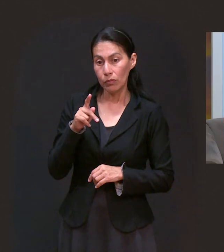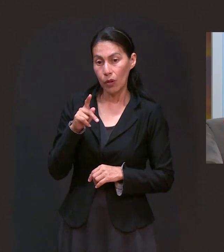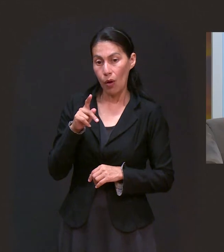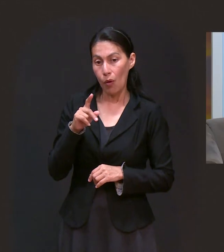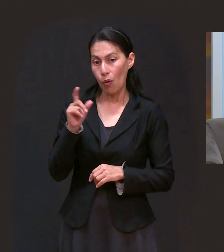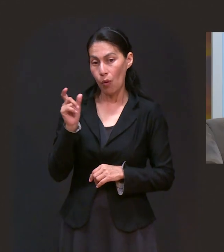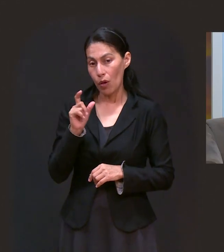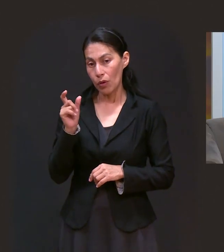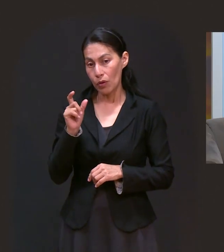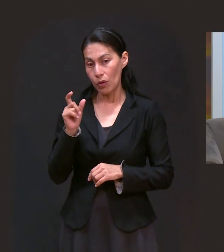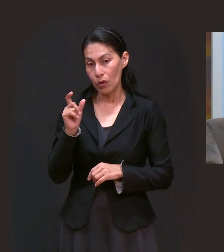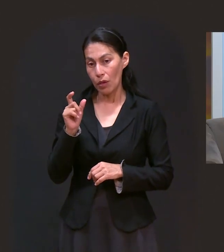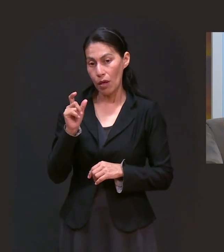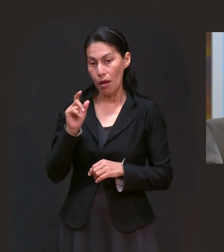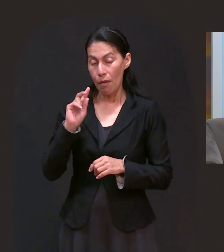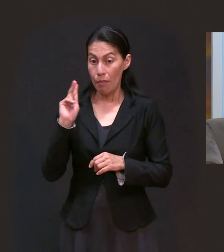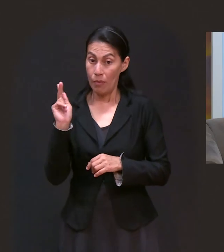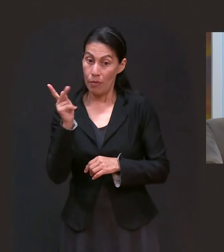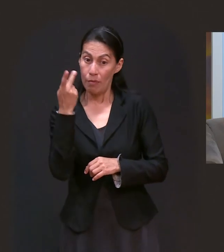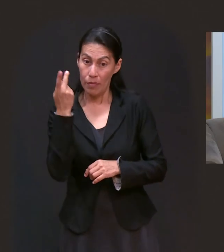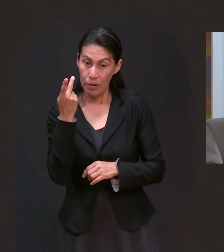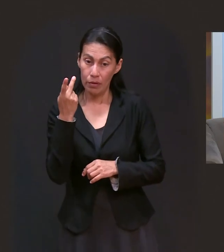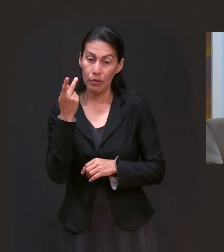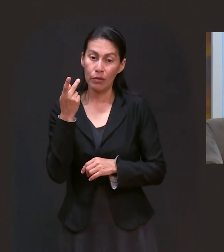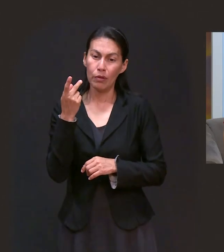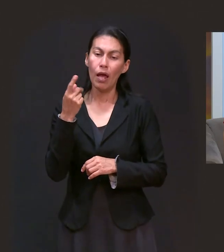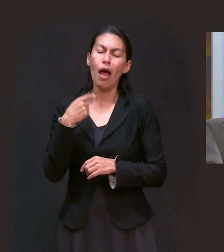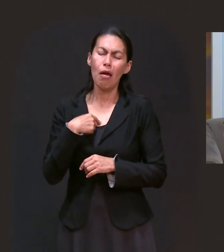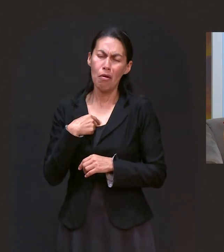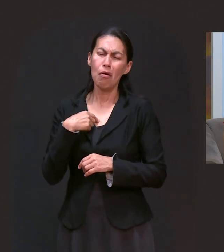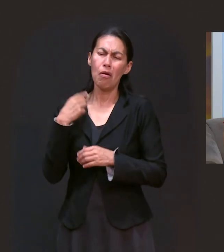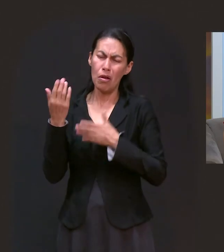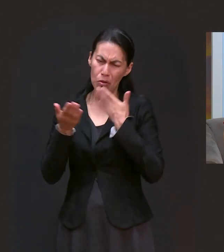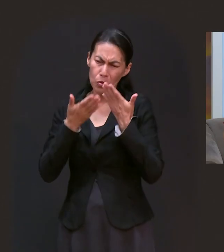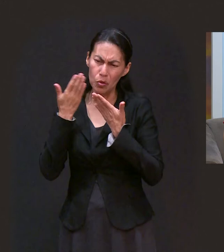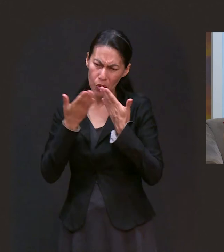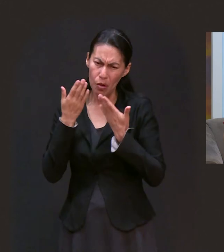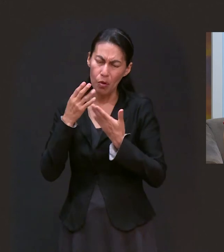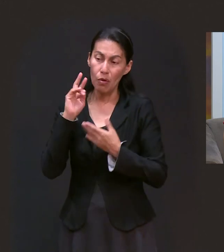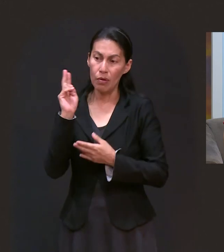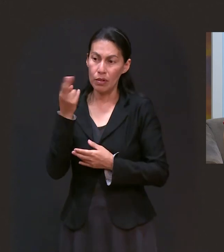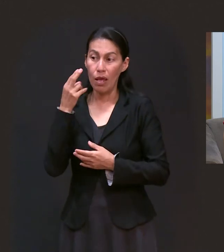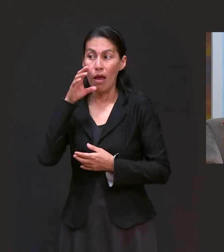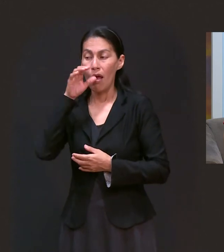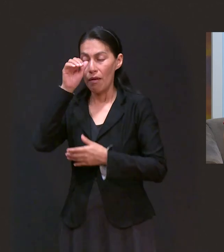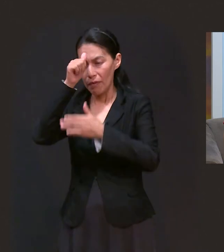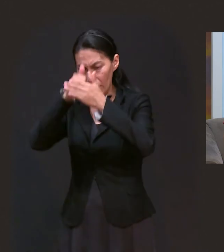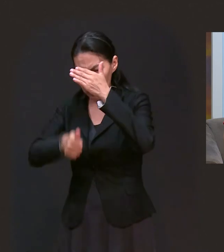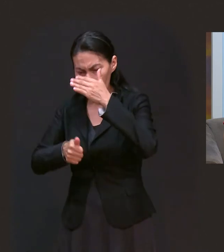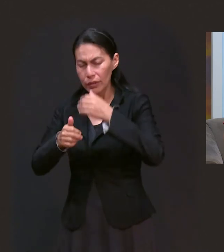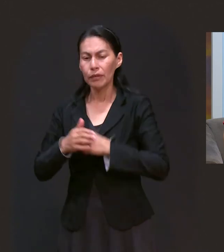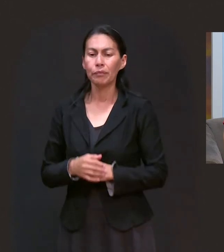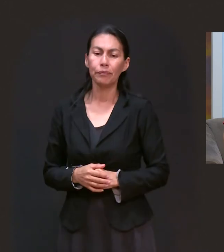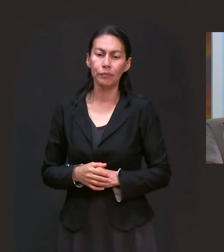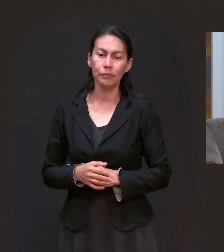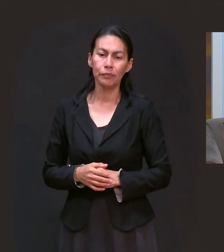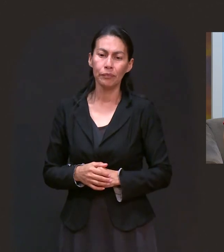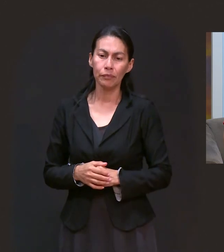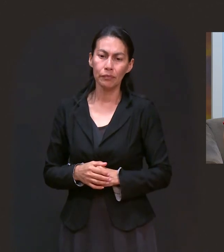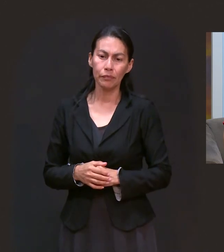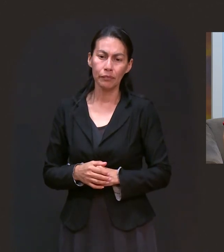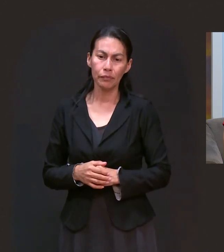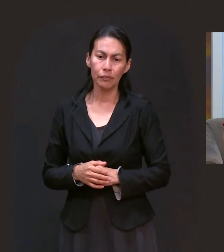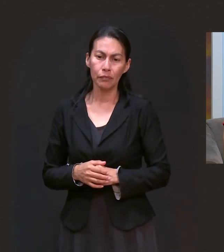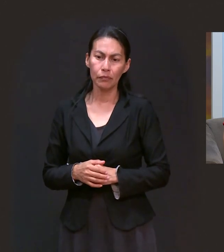años de él que sería aquí la high school esta preparatoria está ahí ahí